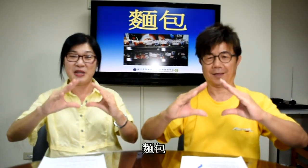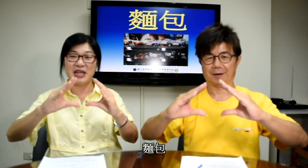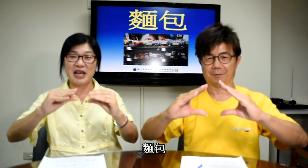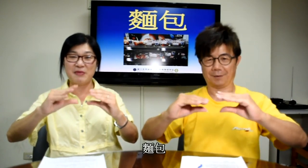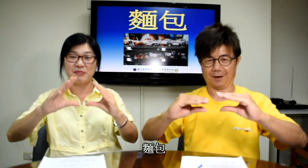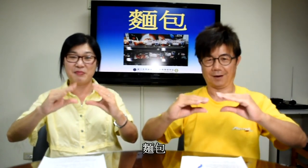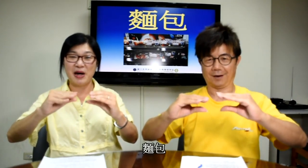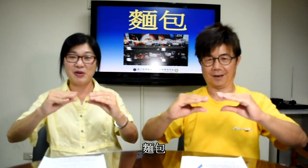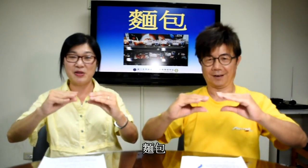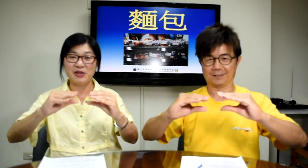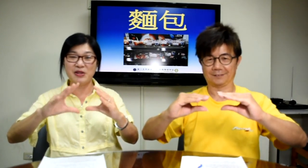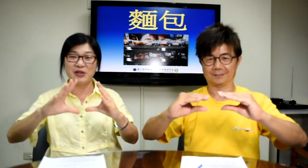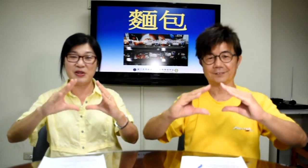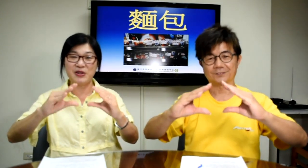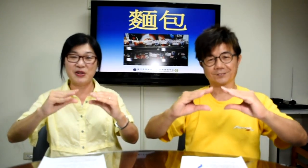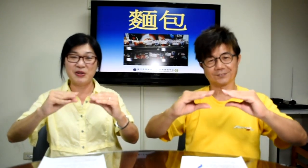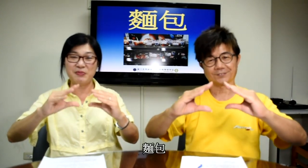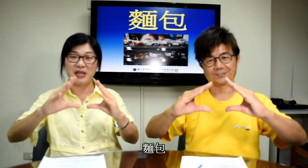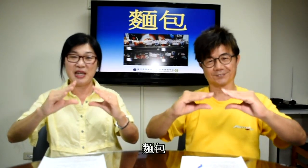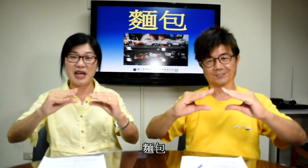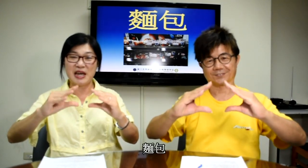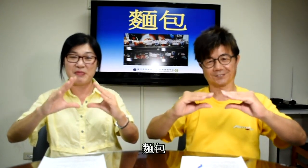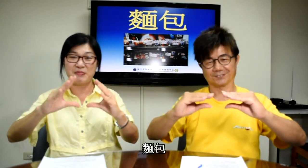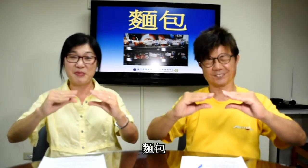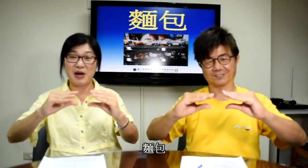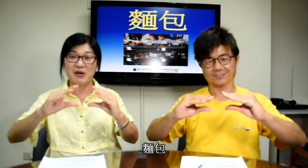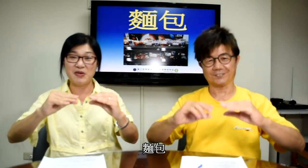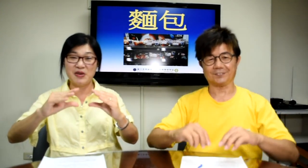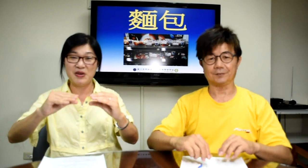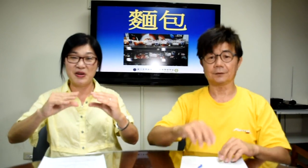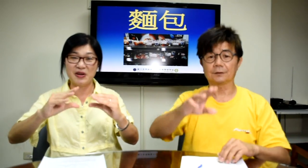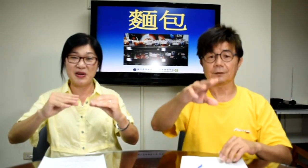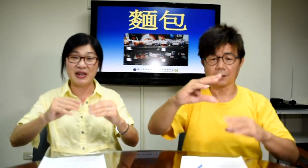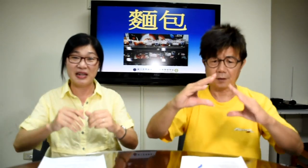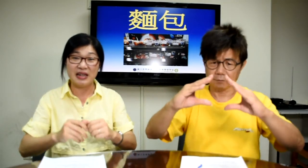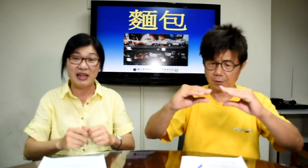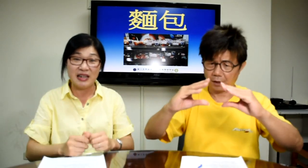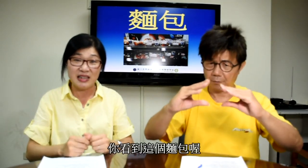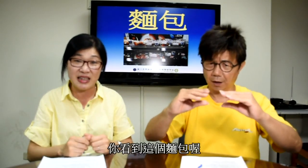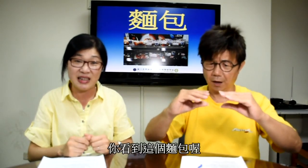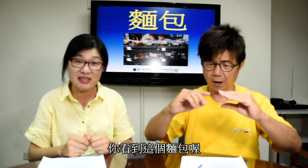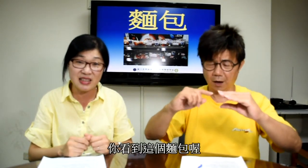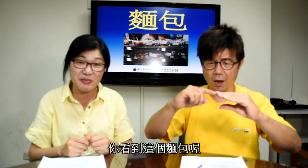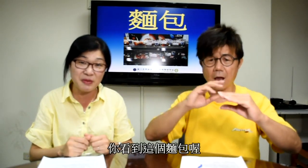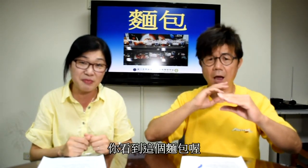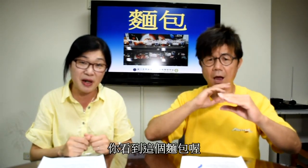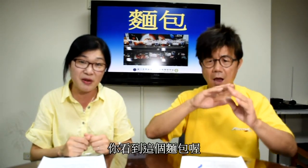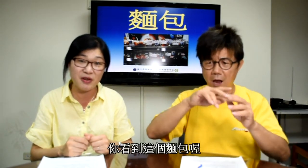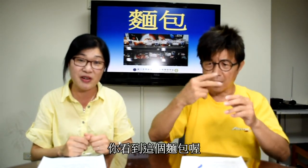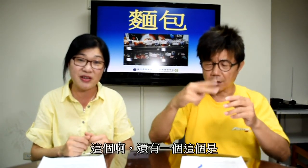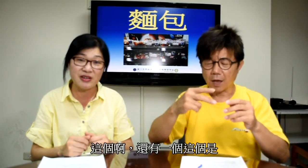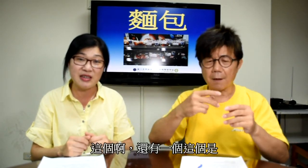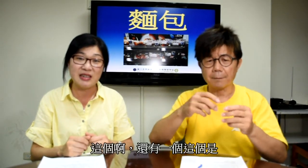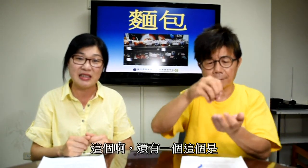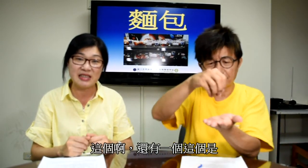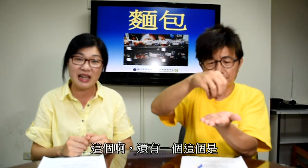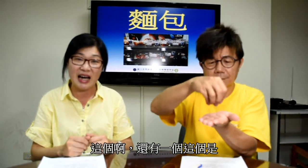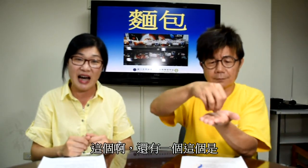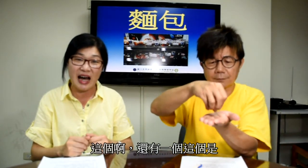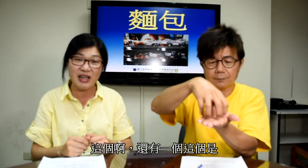面包，面包，你看到这个面包哦，这个还有一个，